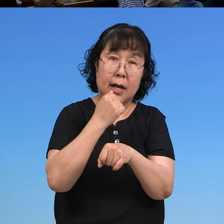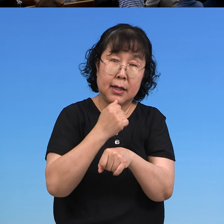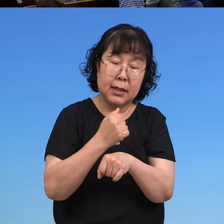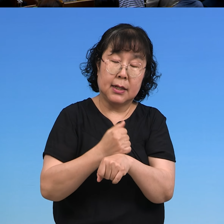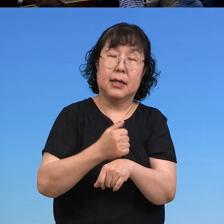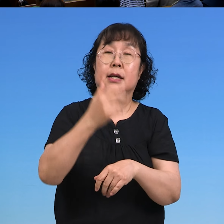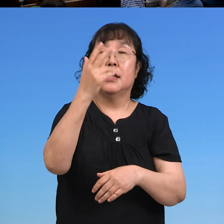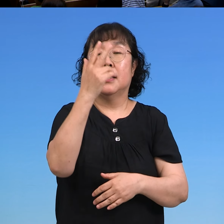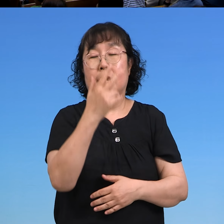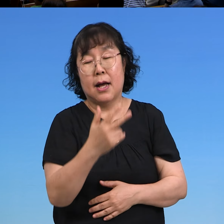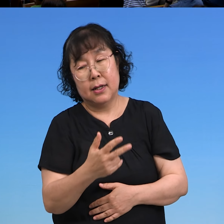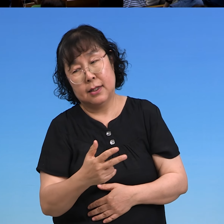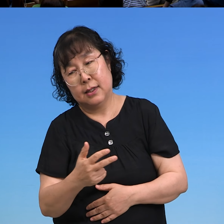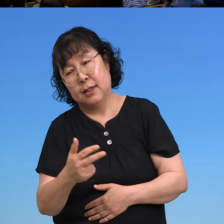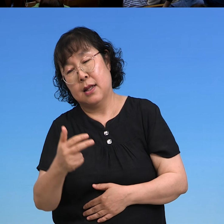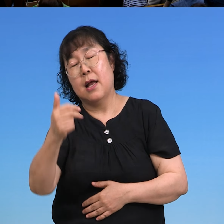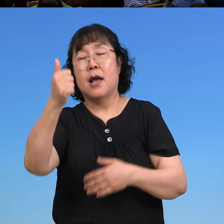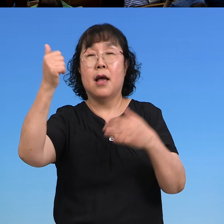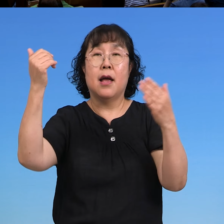일하시네.